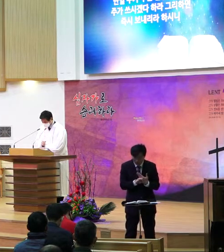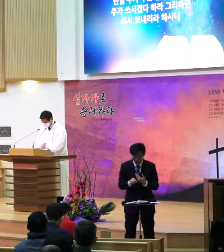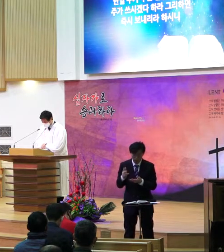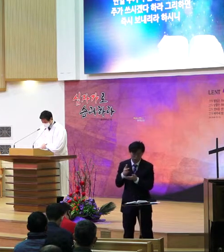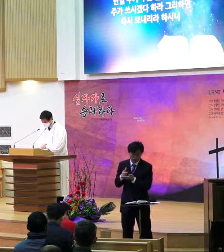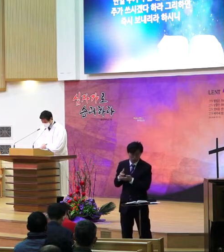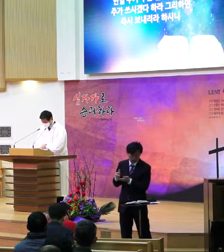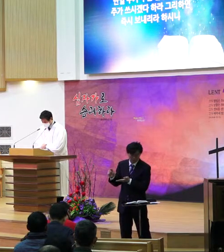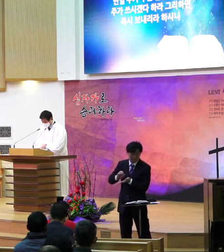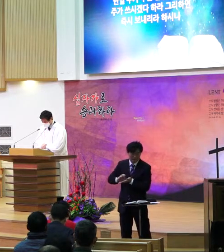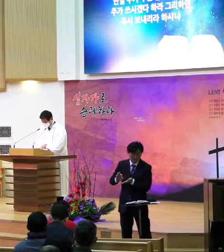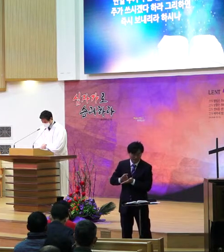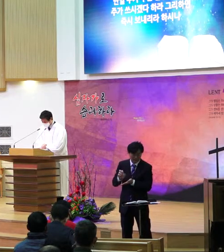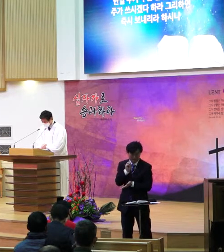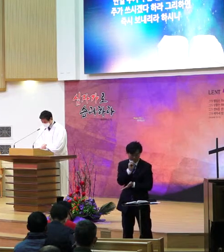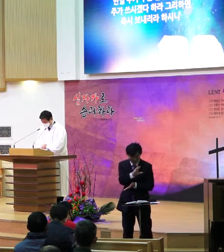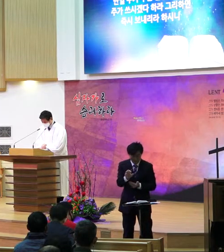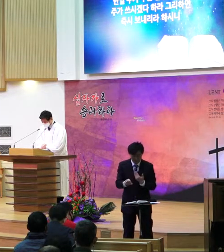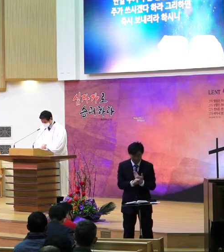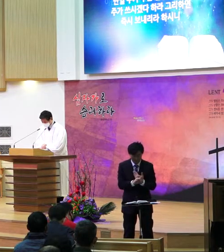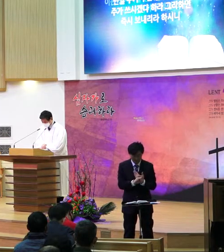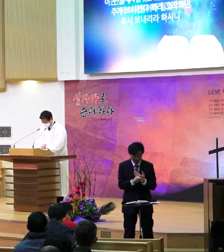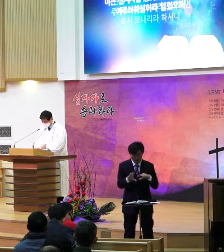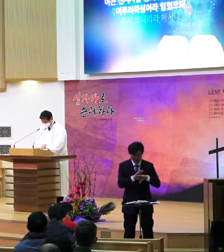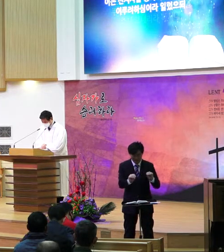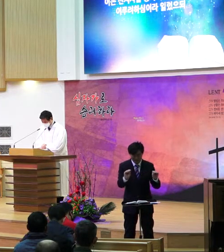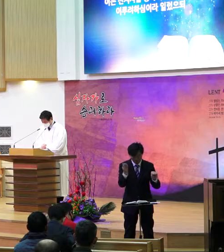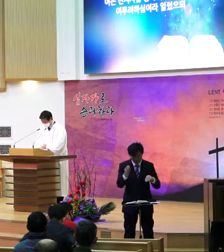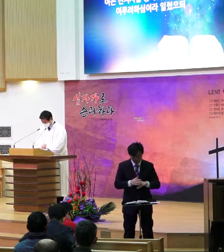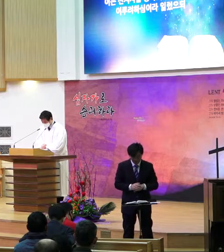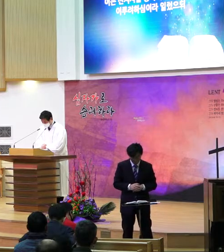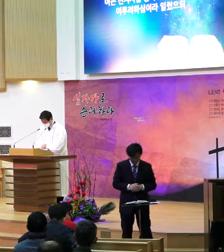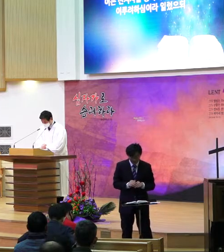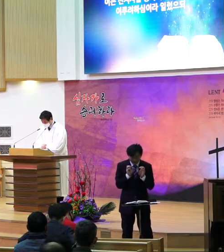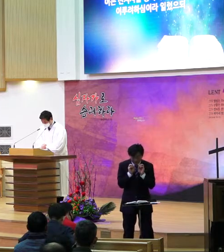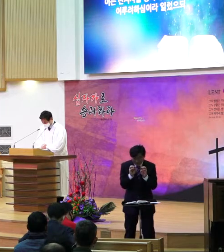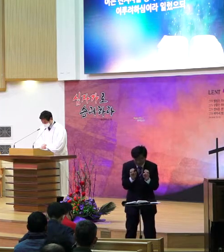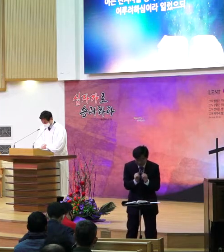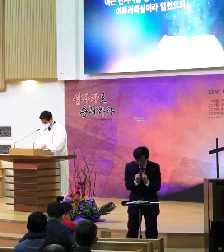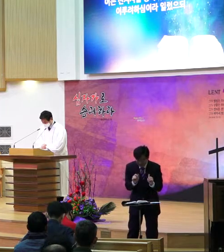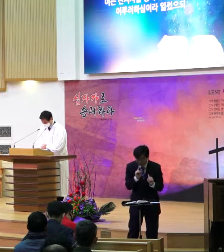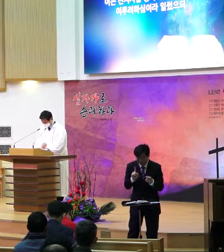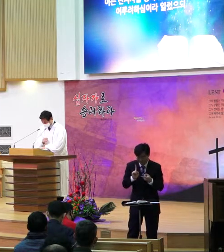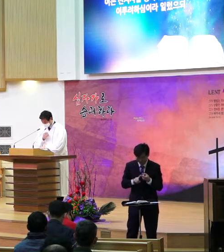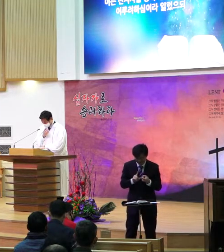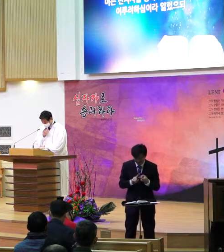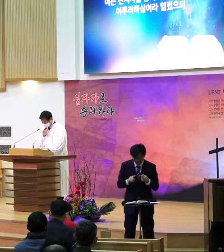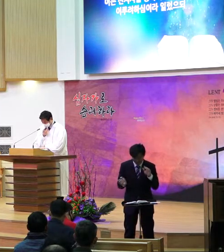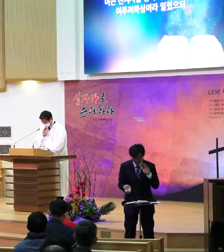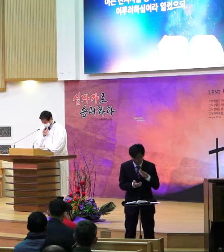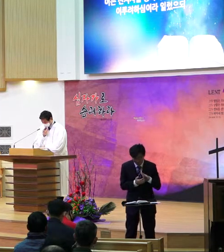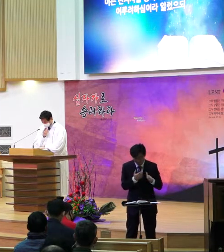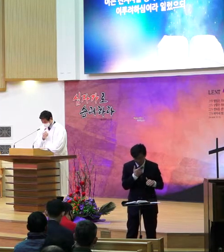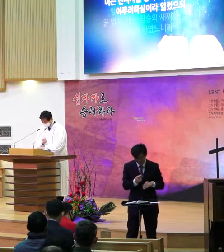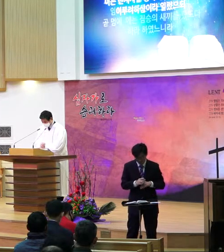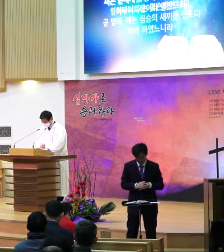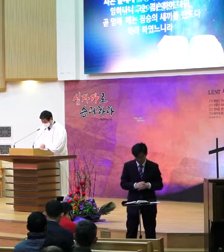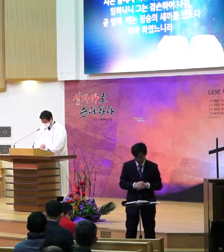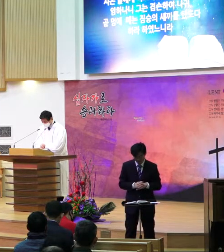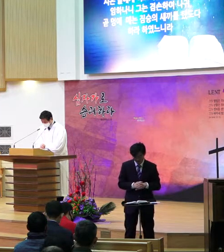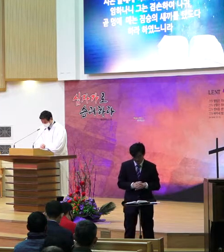하라. 그리하면 즉시 보내리라 하시니 이는 선지자를 통하여 하신 말씀을 이루려 하심이라.